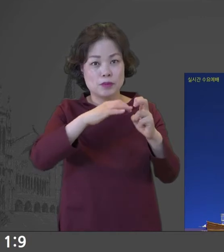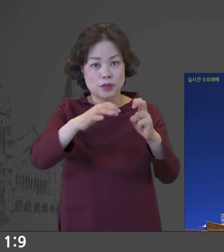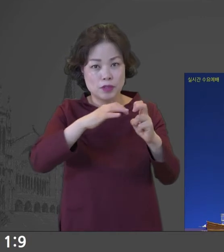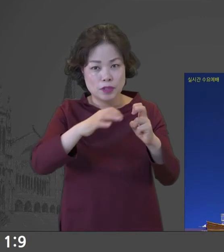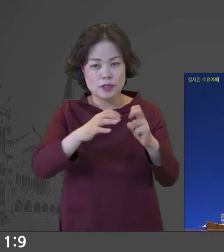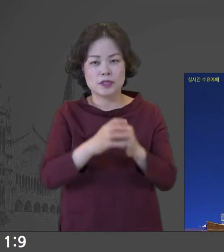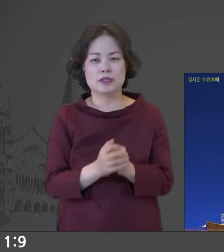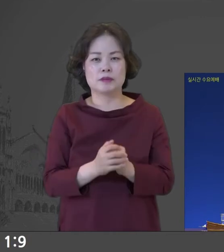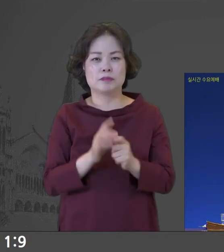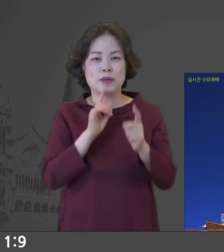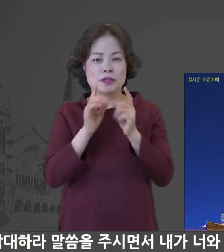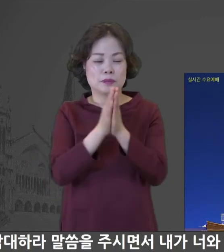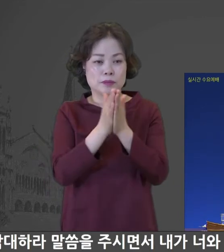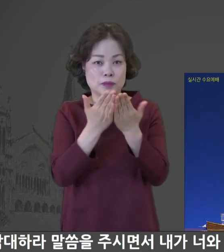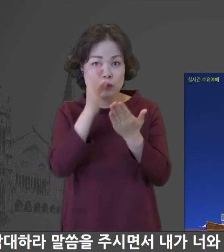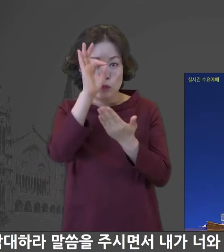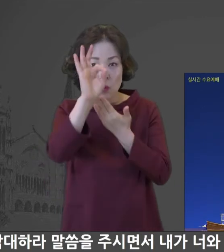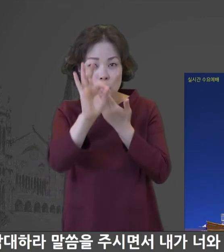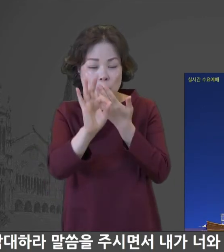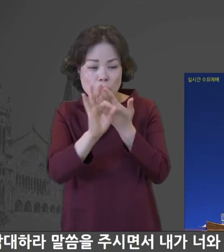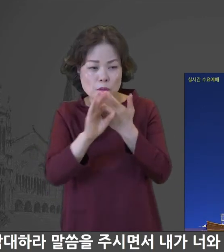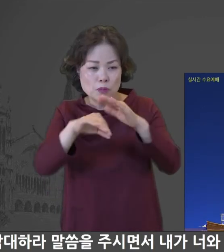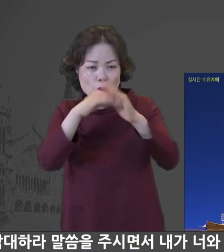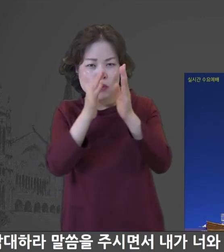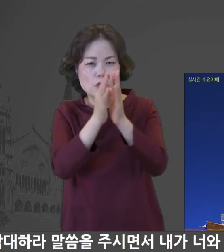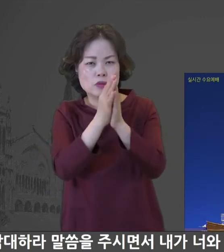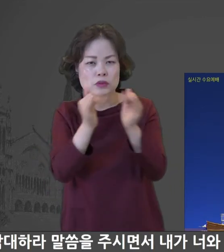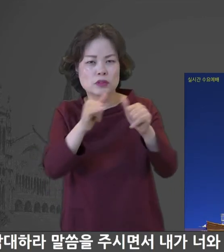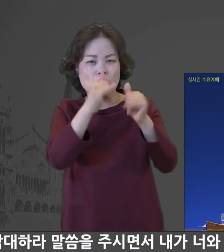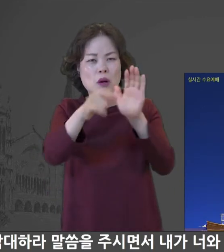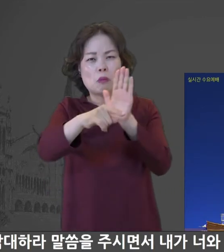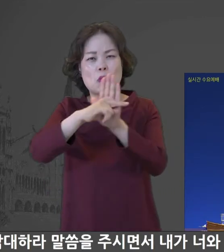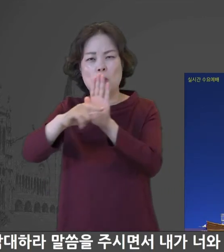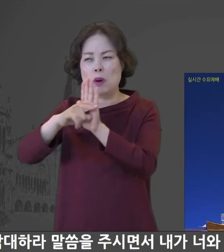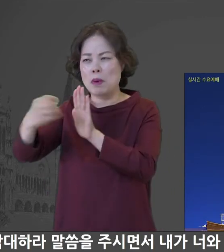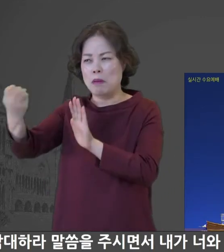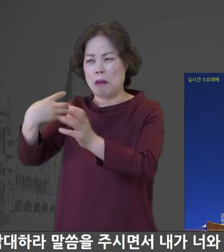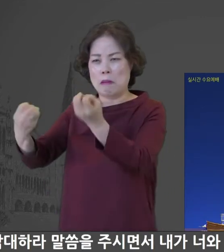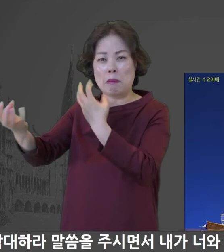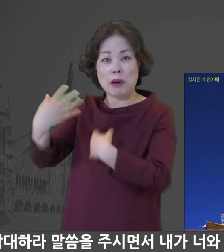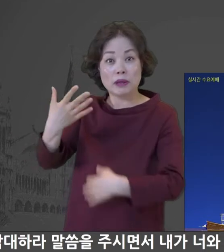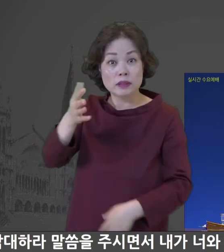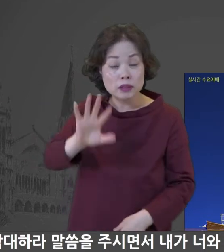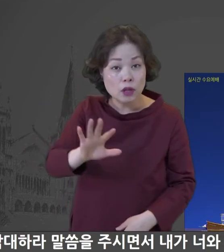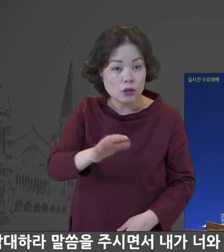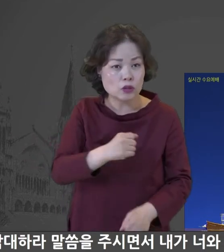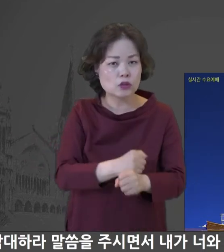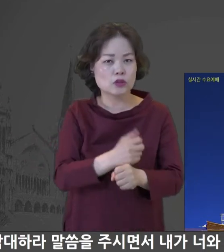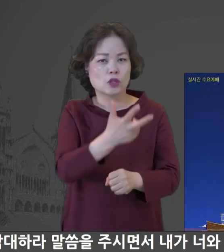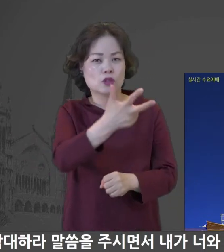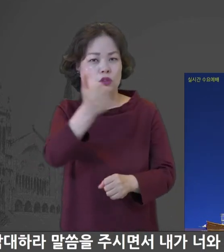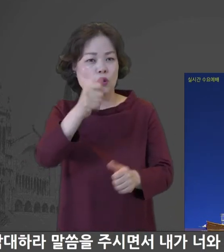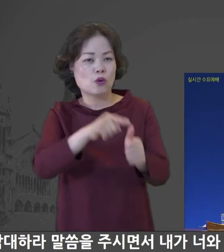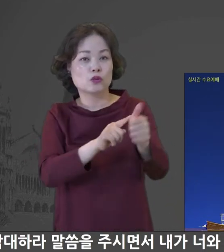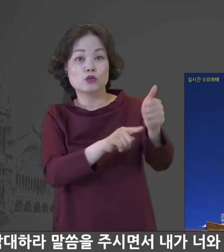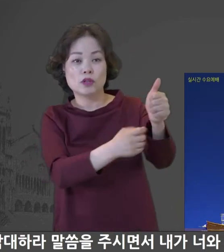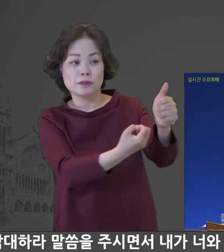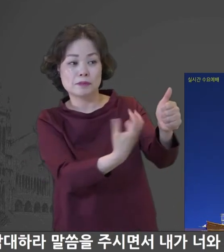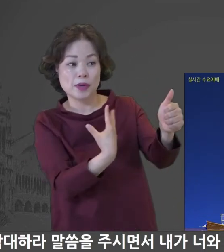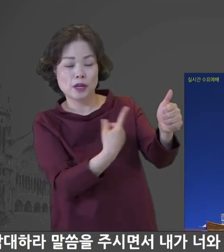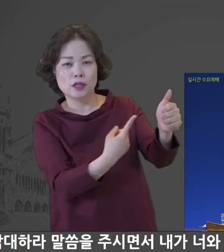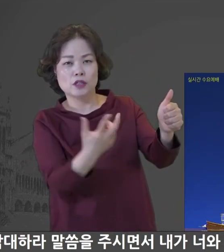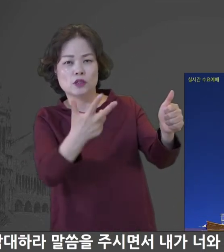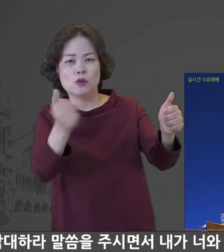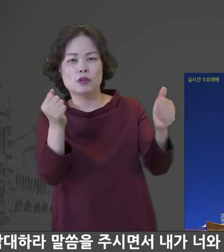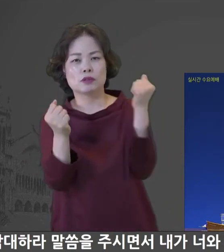그 정탐꾼 이야기를 보면 모든 사람들이 다 부정적인 얘기를 해도 여호수아는 이렇게 얘기를 합니다. 다만